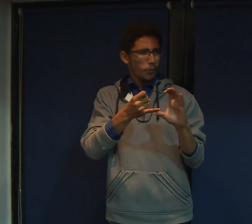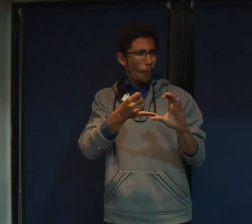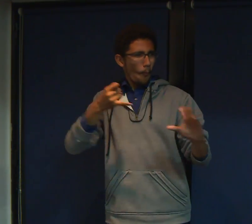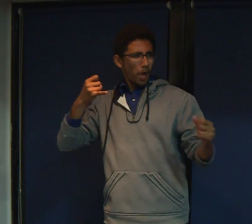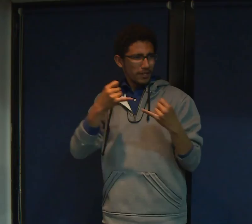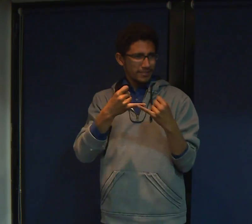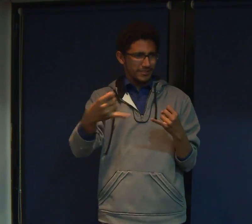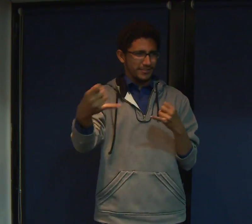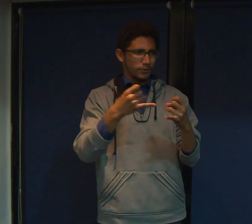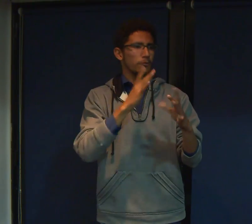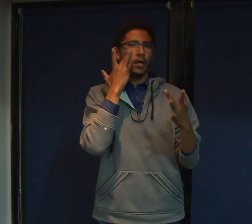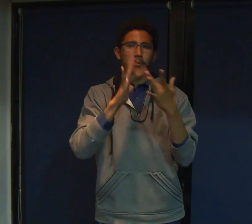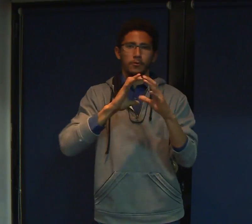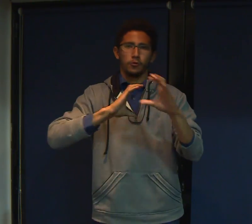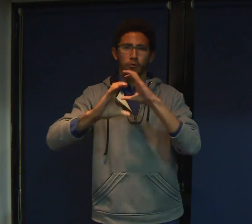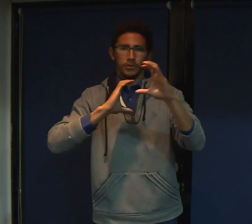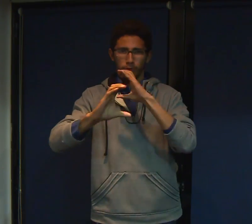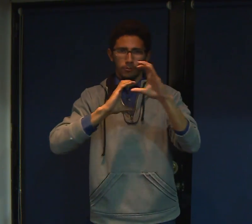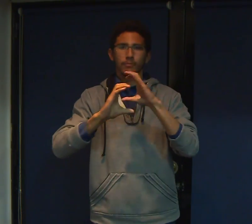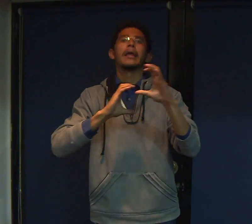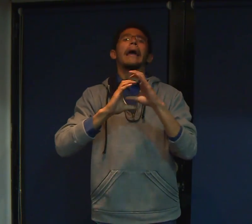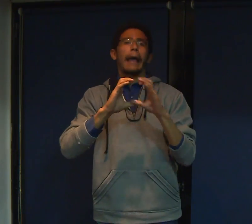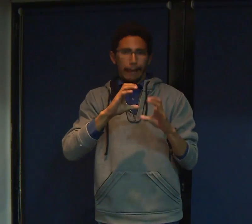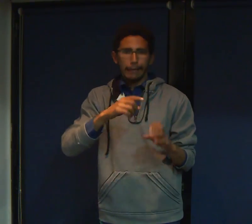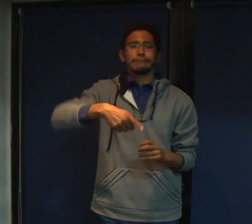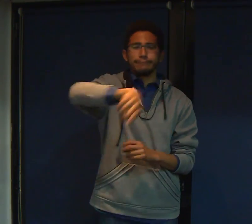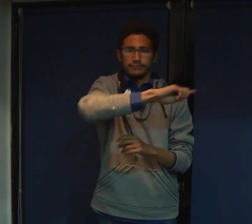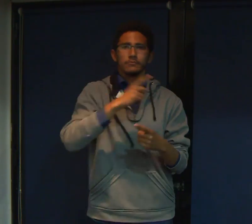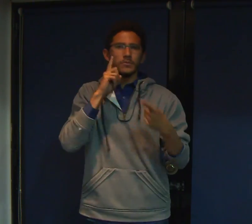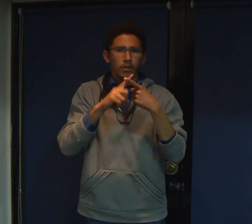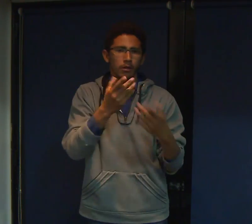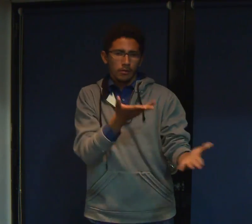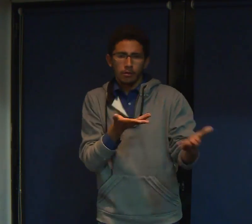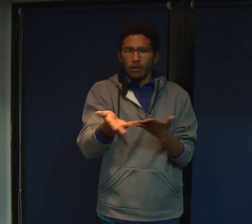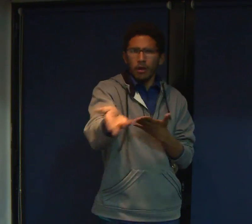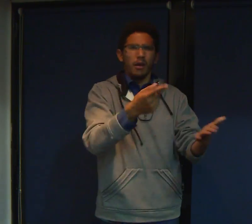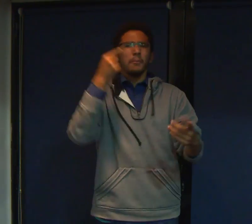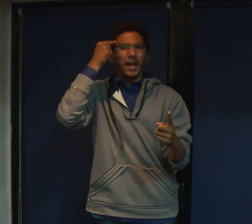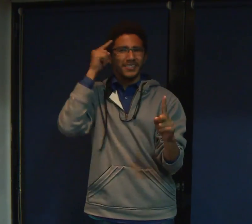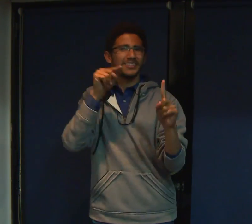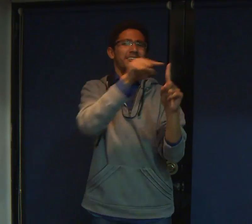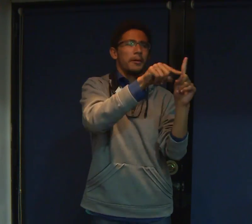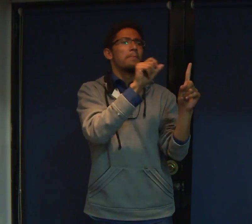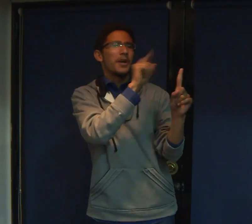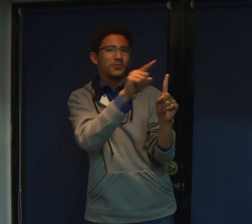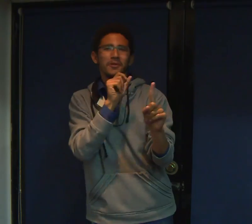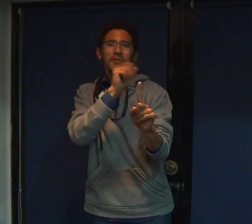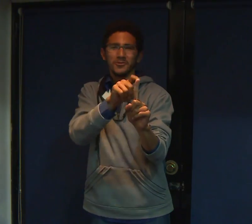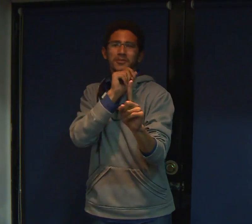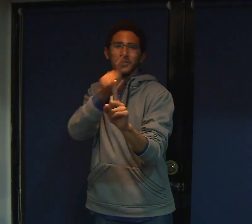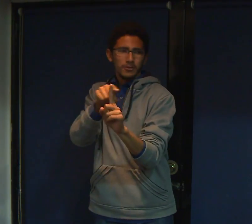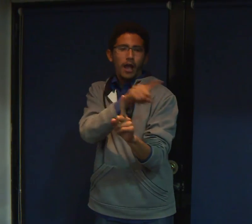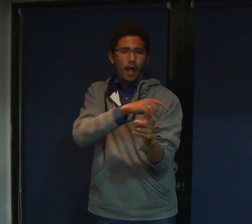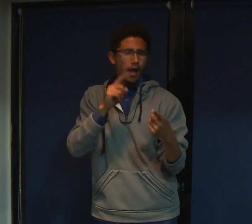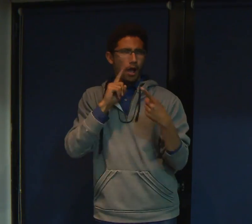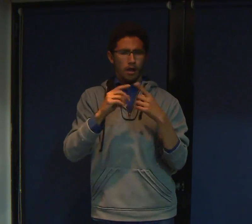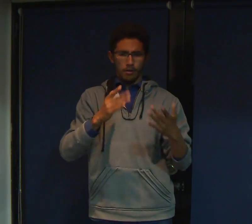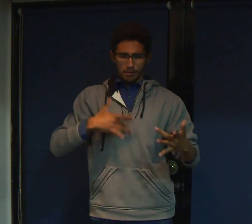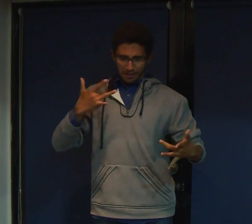En una de las actividades que desarrollamos de la red de comunicación, me parece que fue muy interesante el compartir con